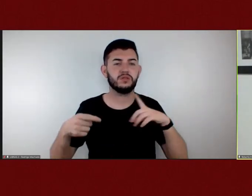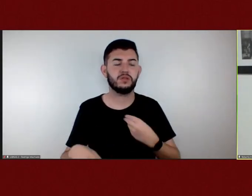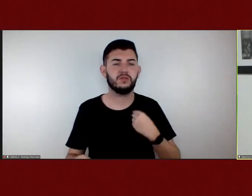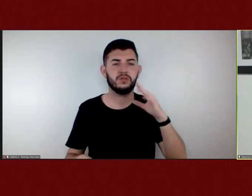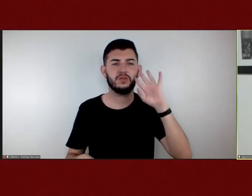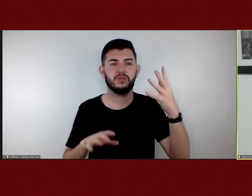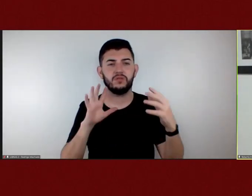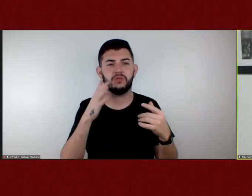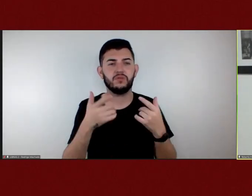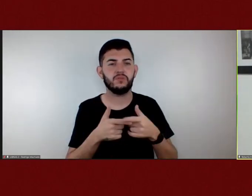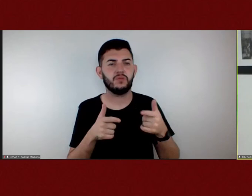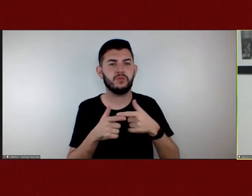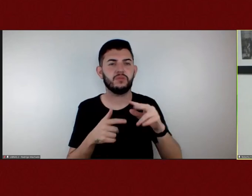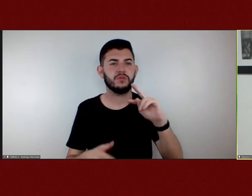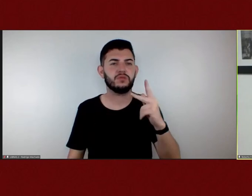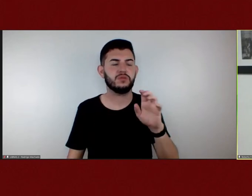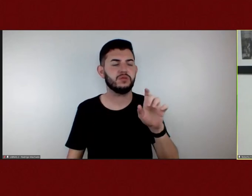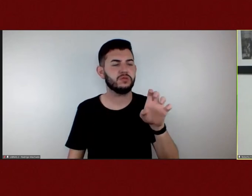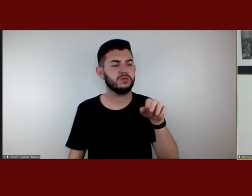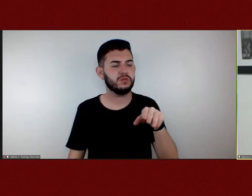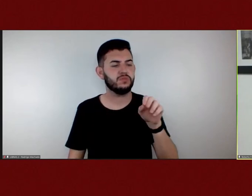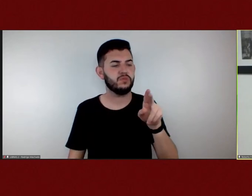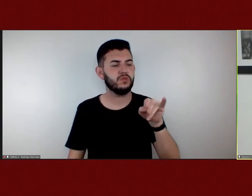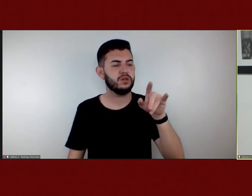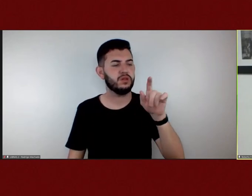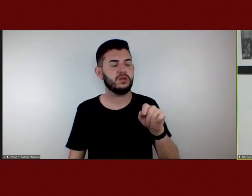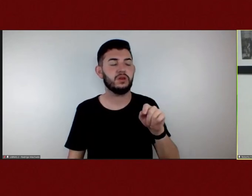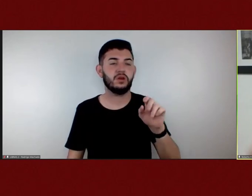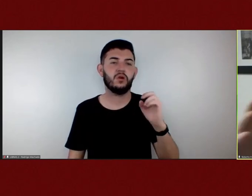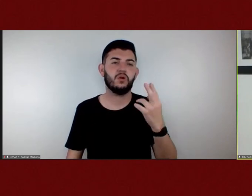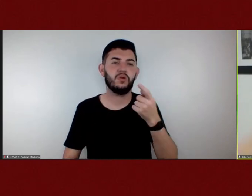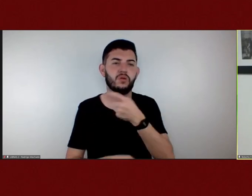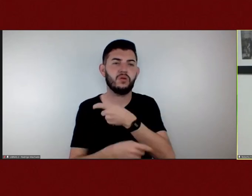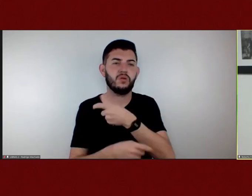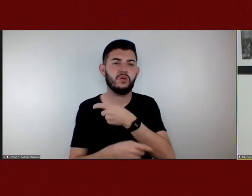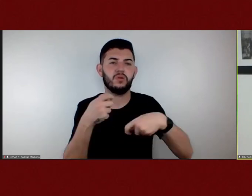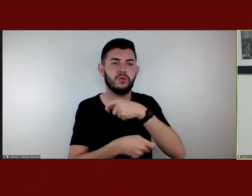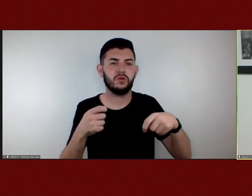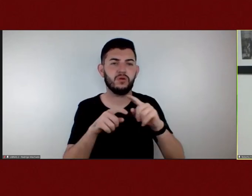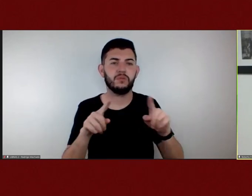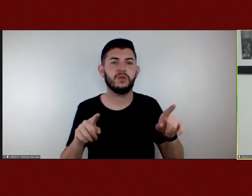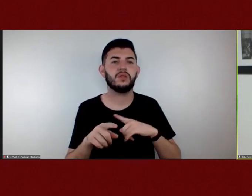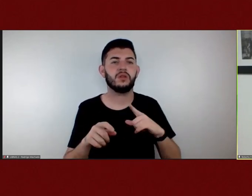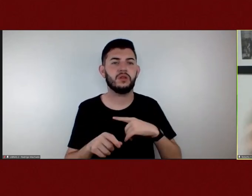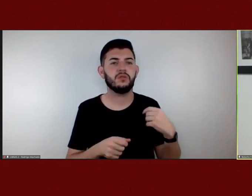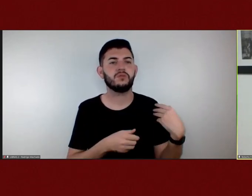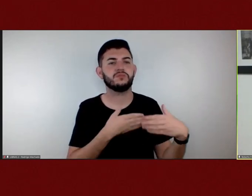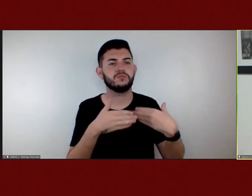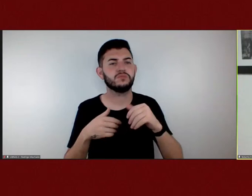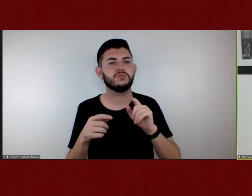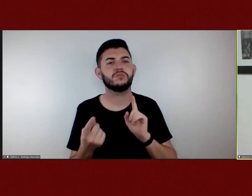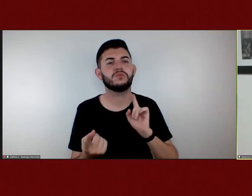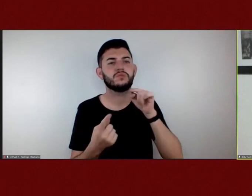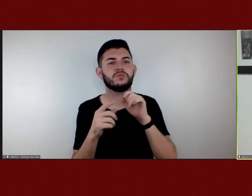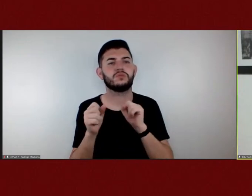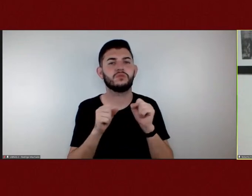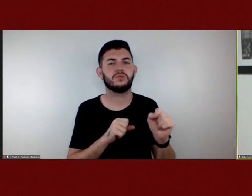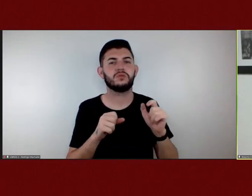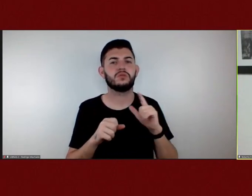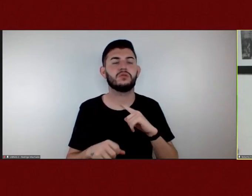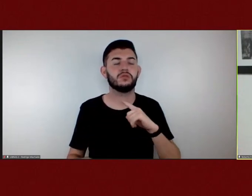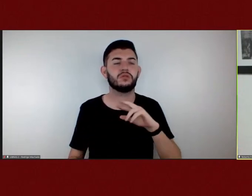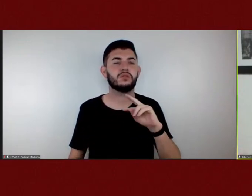vista econômico, numa marcha batida para a prevalência hegemônica do ponto de